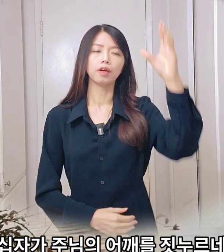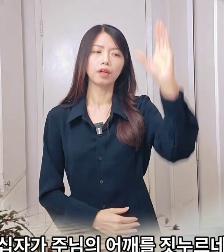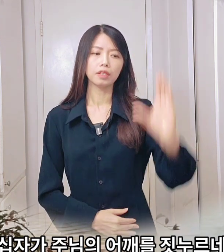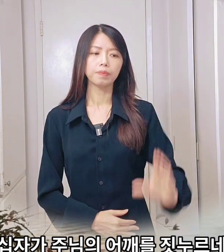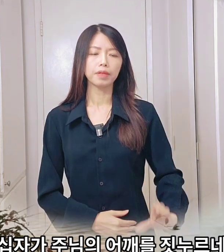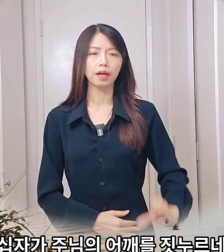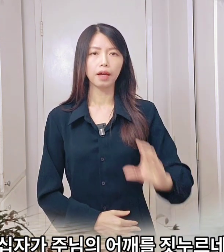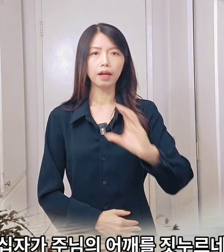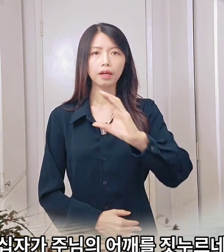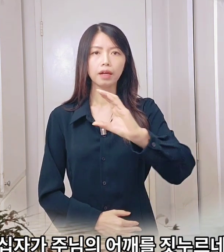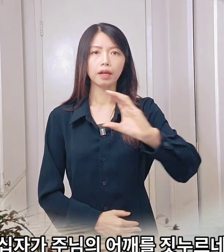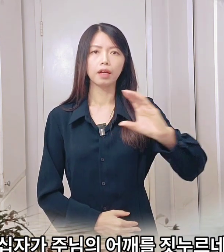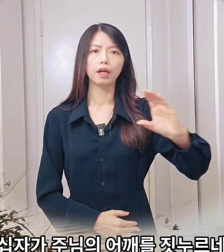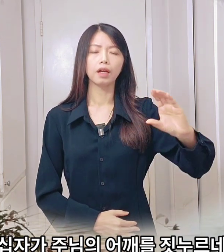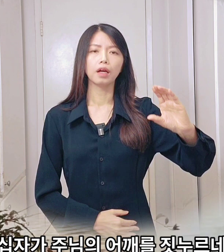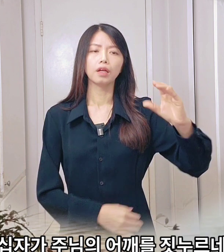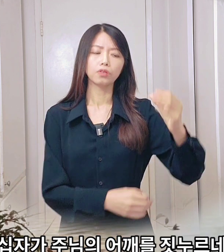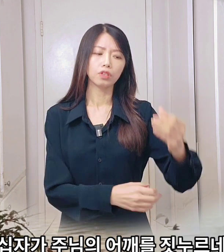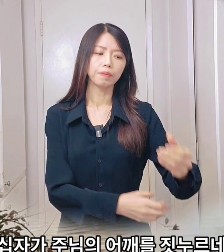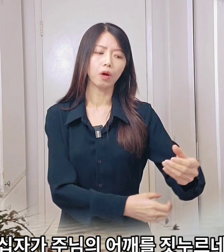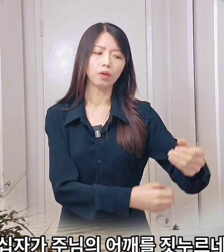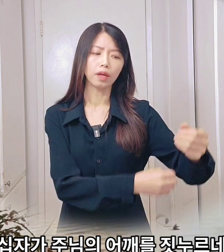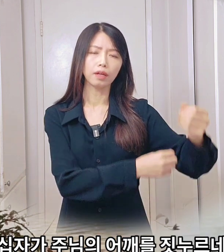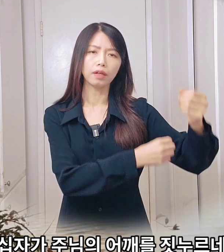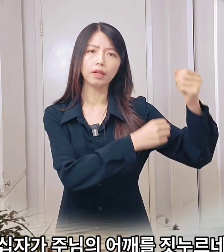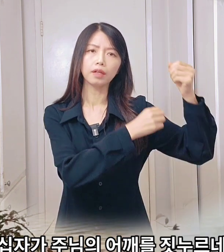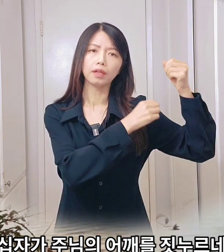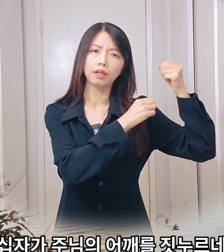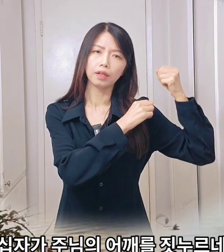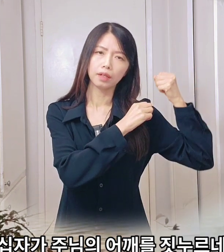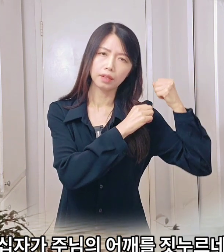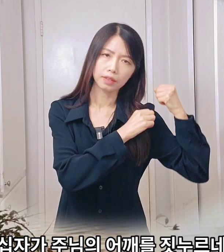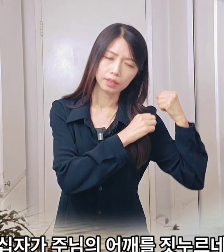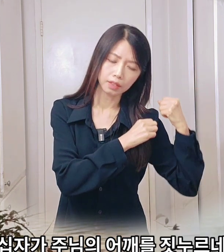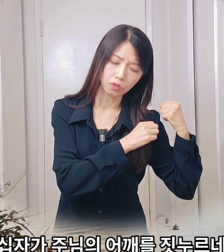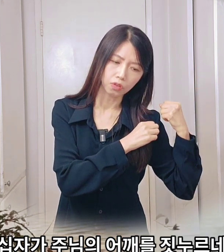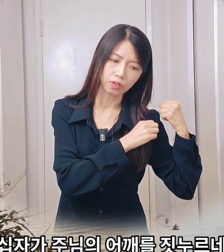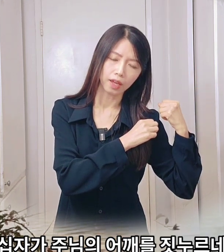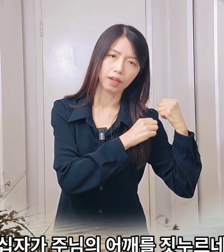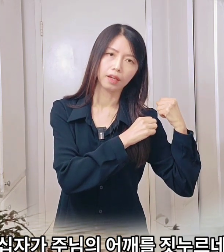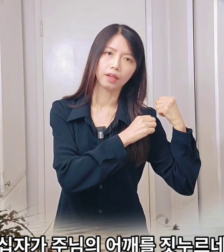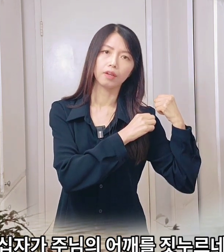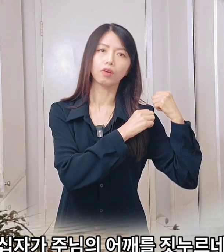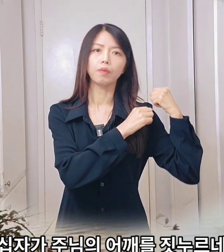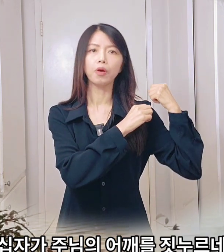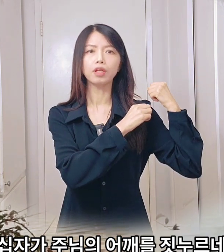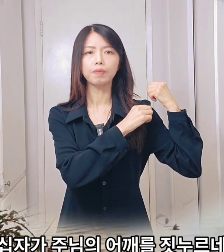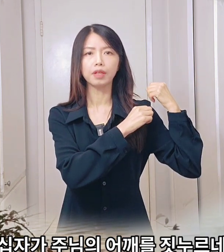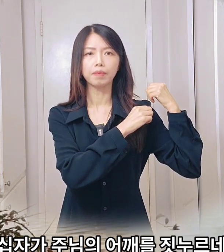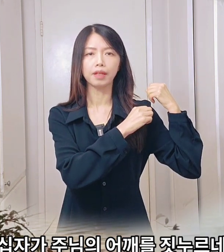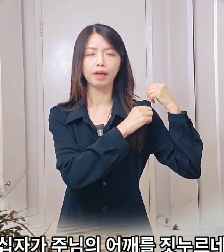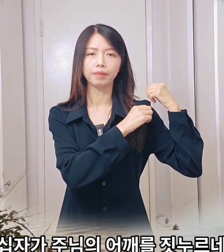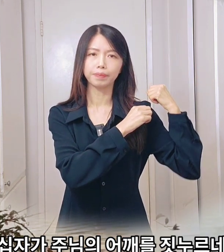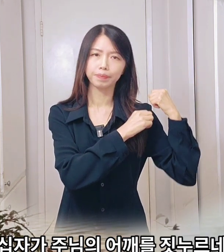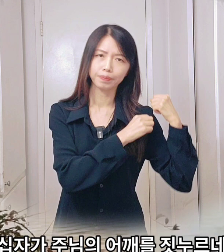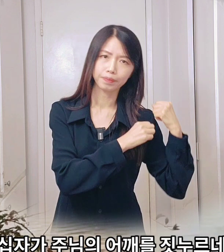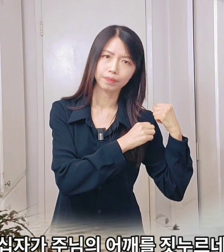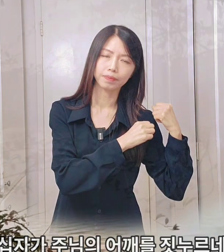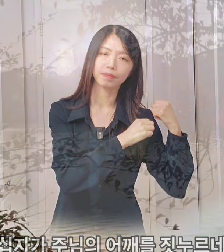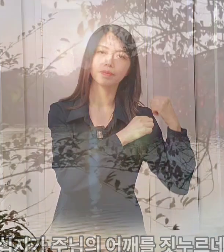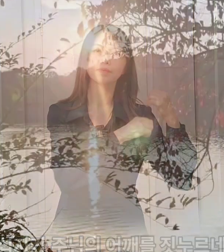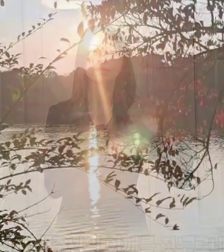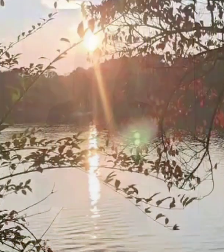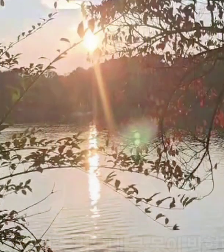같아요. 십자가 주님의 어깨를 짓누르네. 이렇게 표현하시면 됩니다.